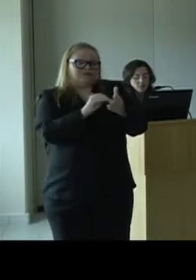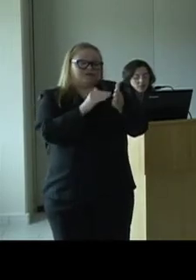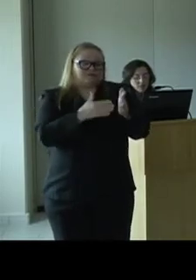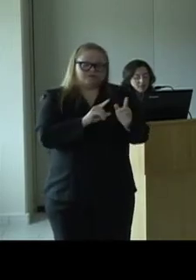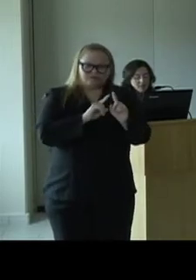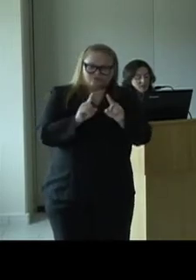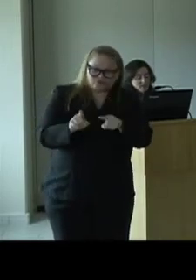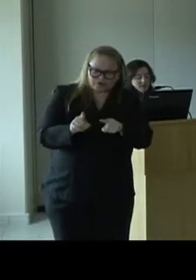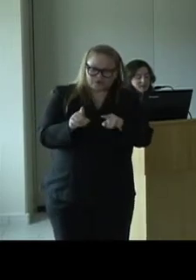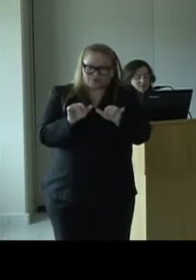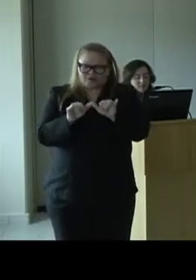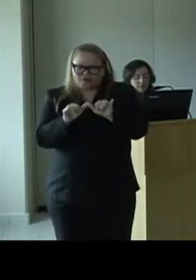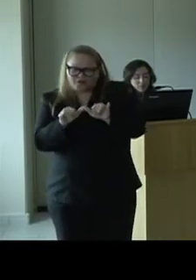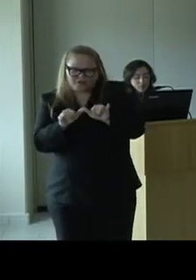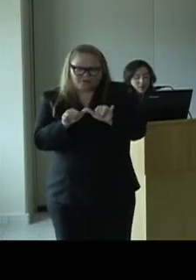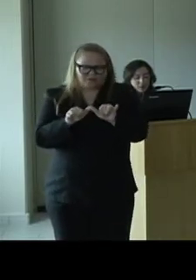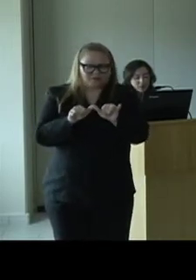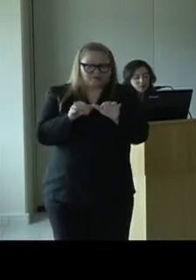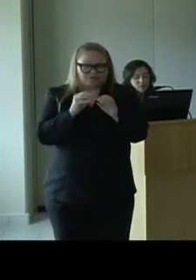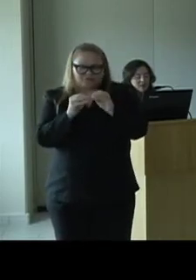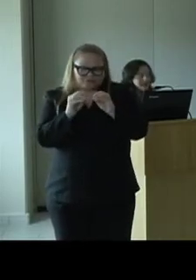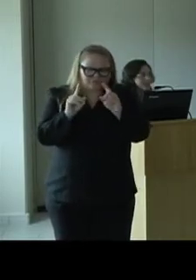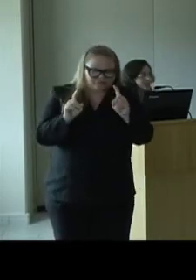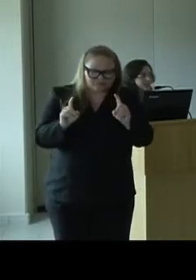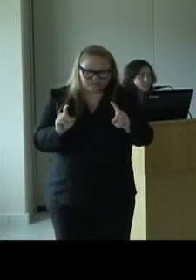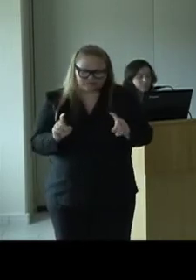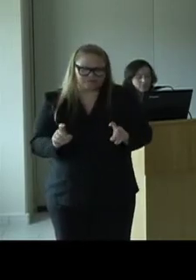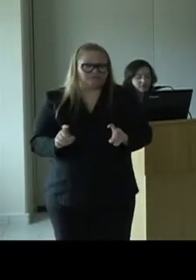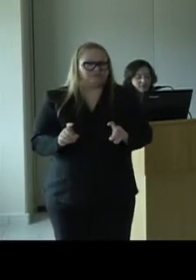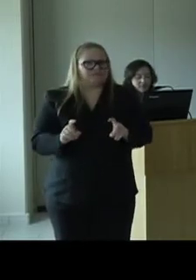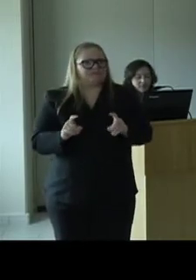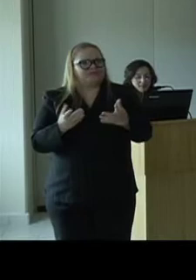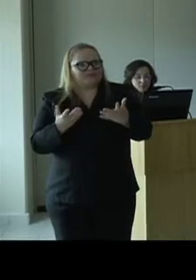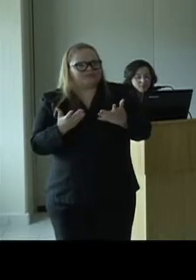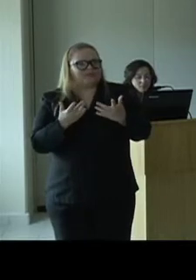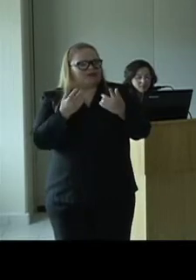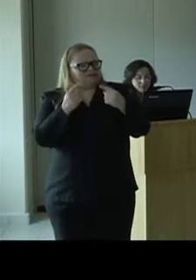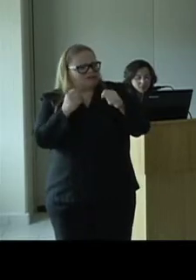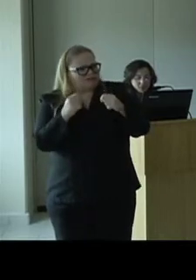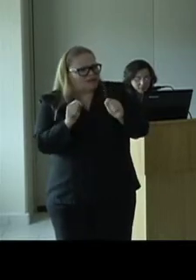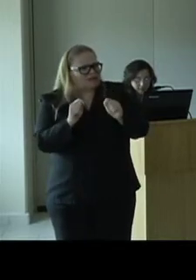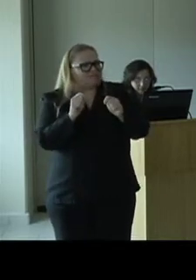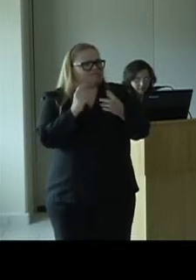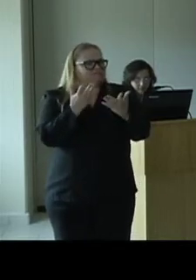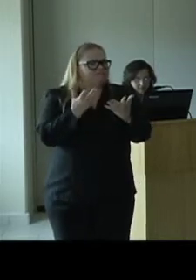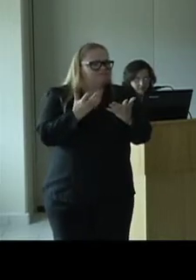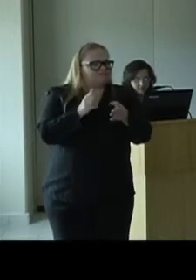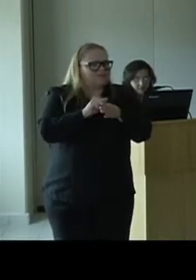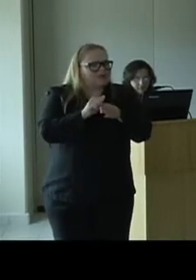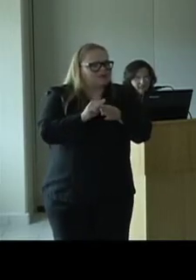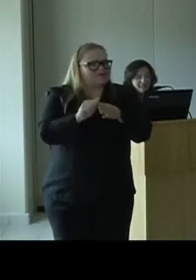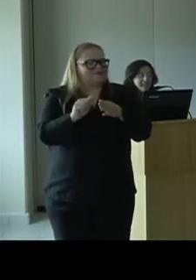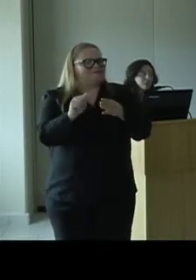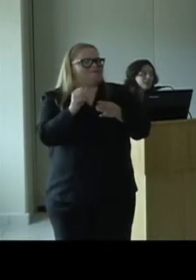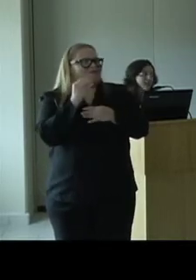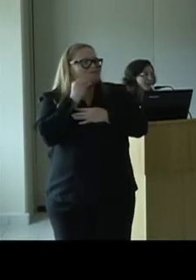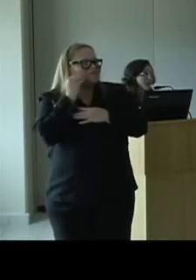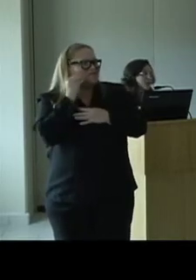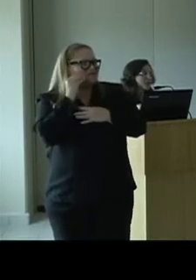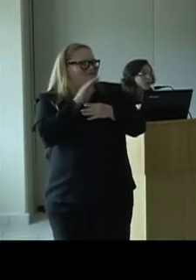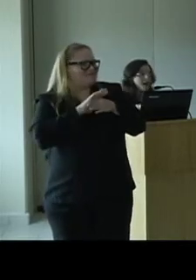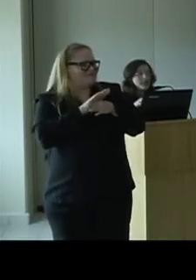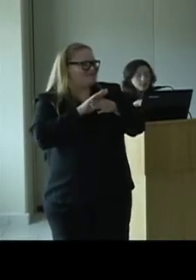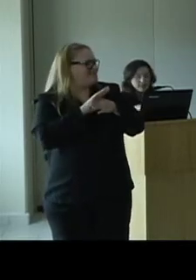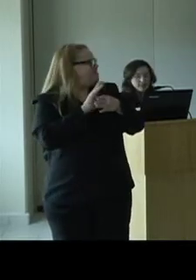fueron, le tomaron medidas, ahí están probando en el room, por los pasillos, ahí era un